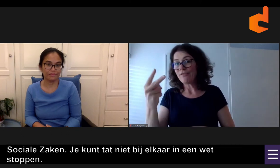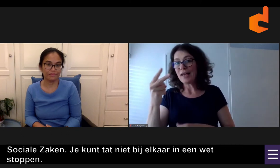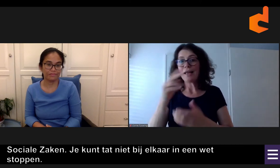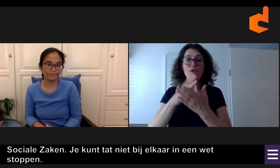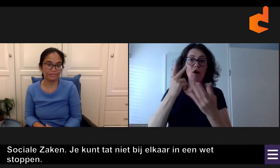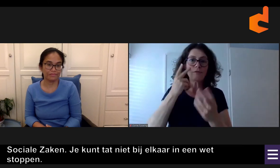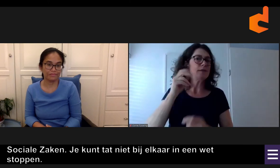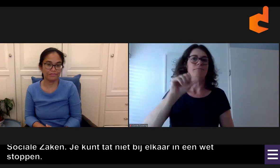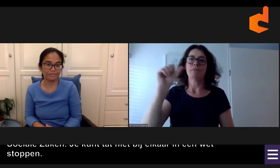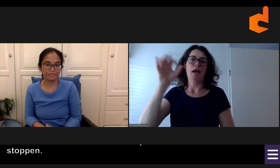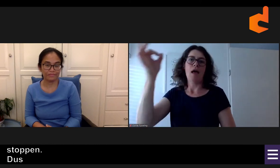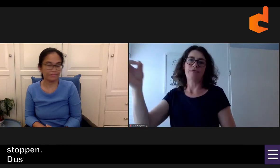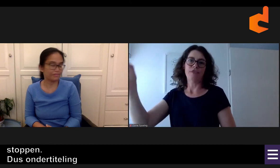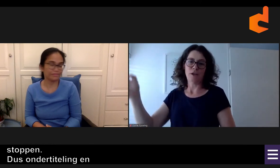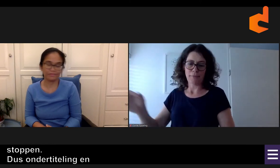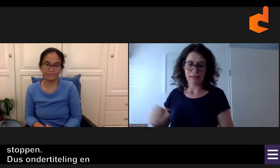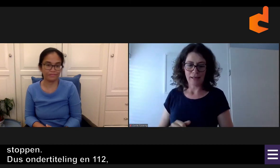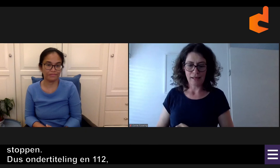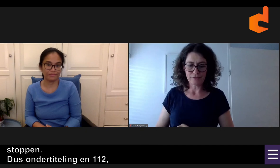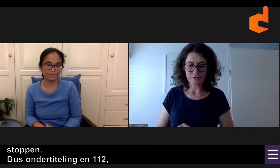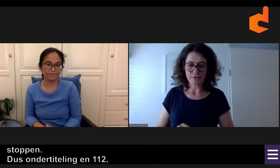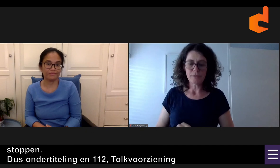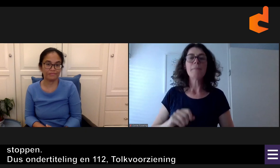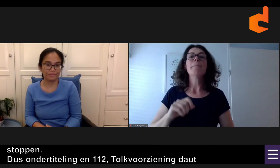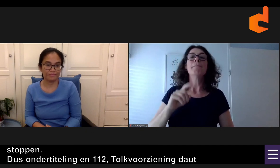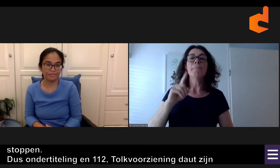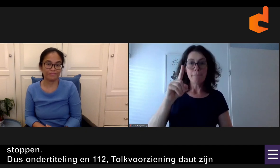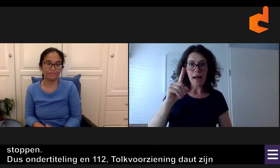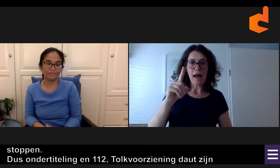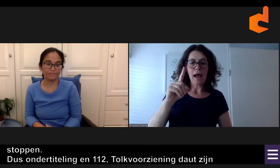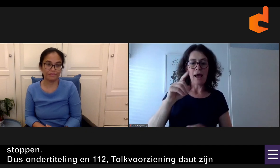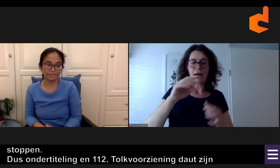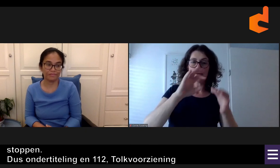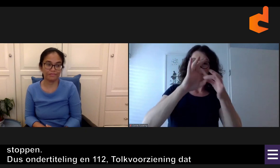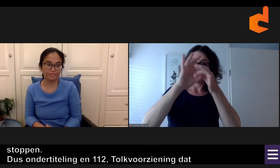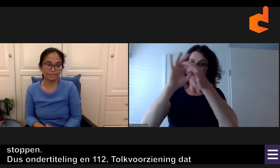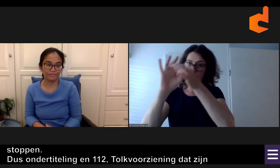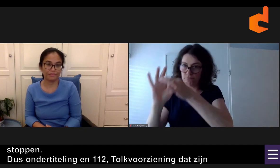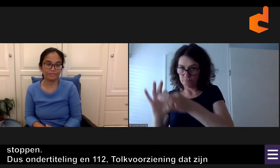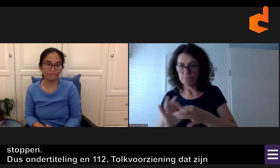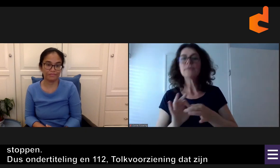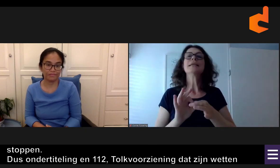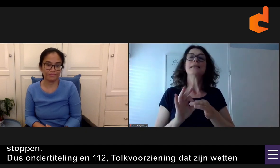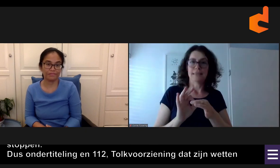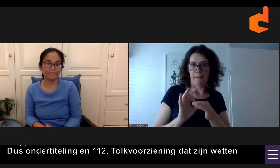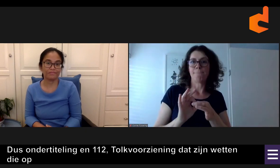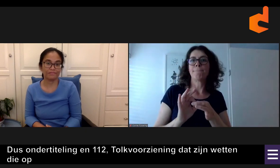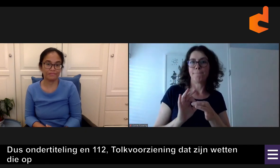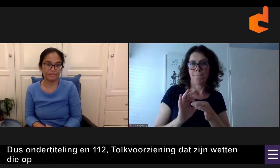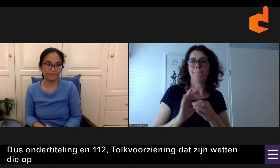Dus ondertiteling 112, tolkvoorziening, dat zijn wetten die op andere plekken gemaakt en vastgelegd worden. Maar de